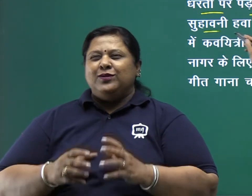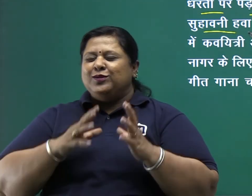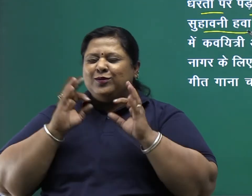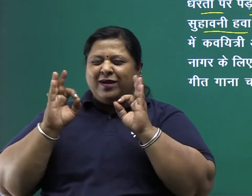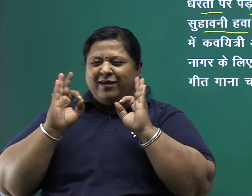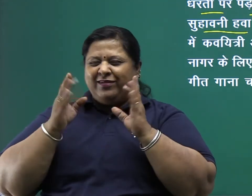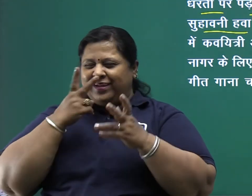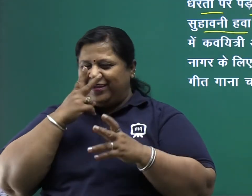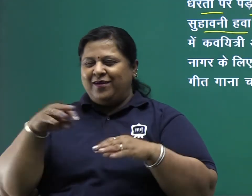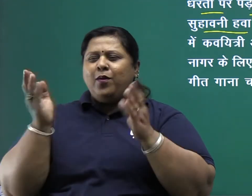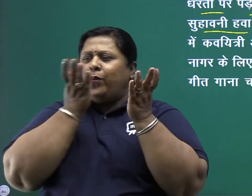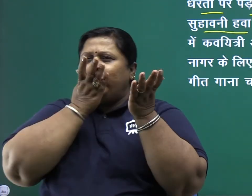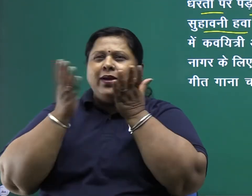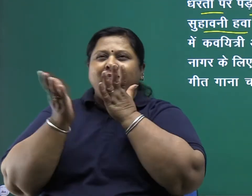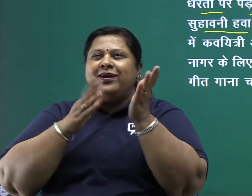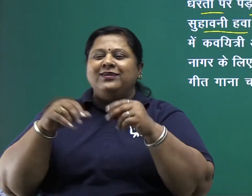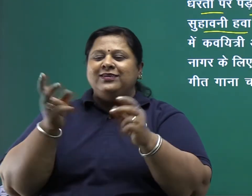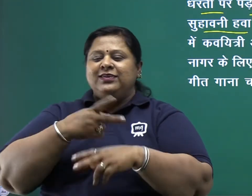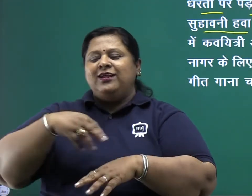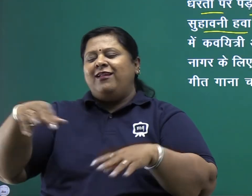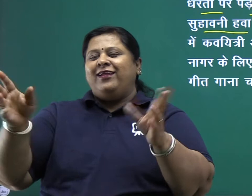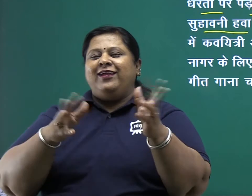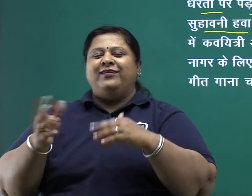सुहावनी हवा चल रही है।